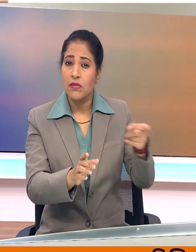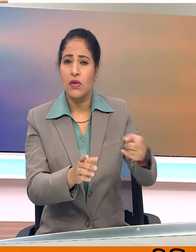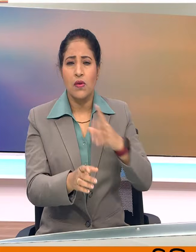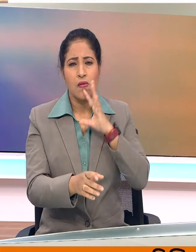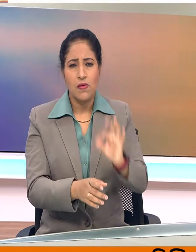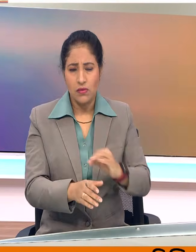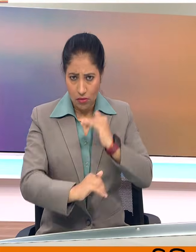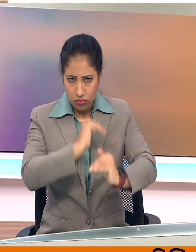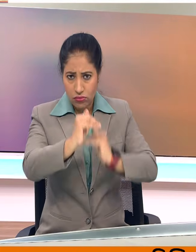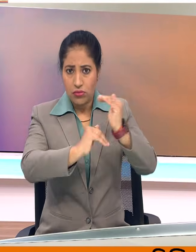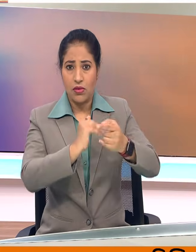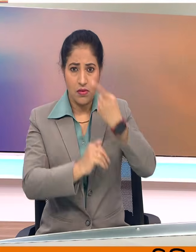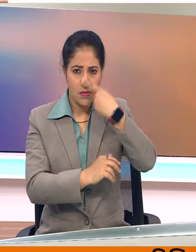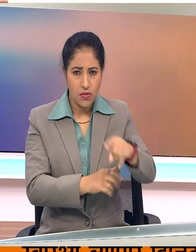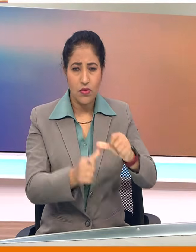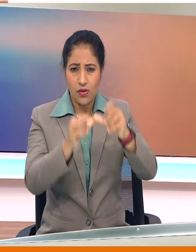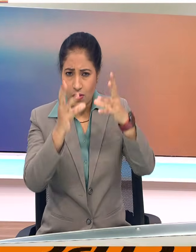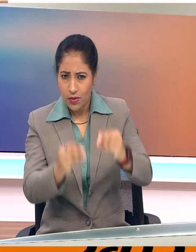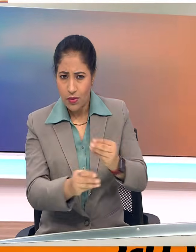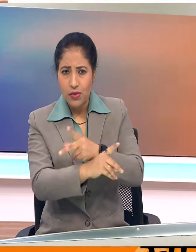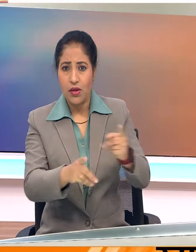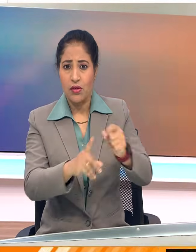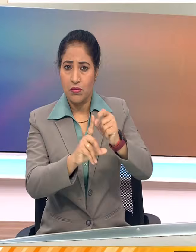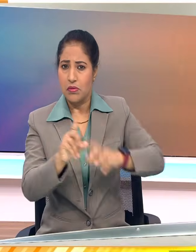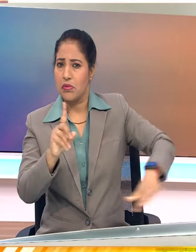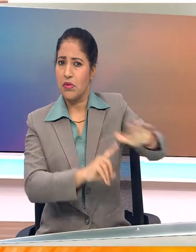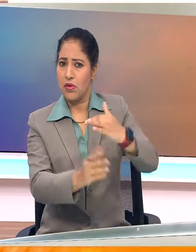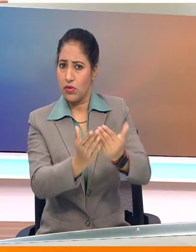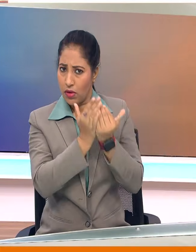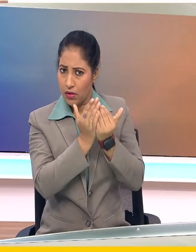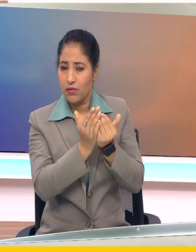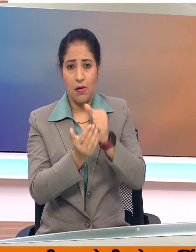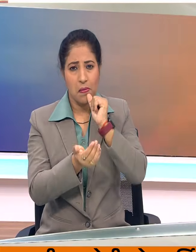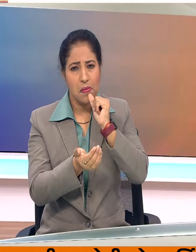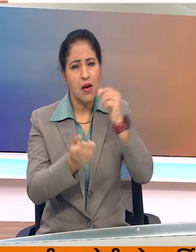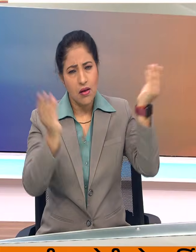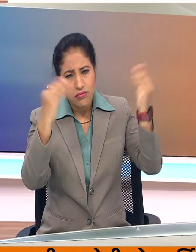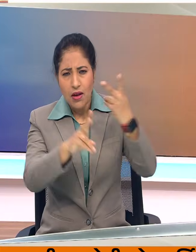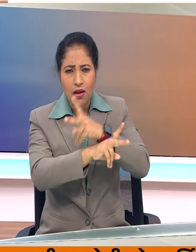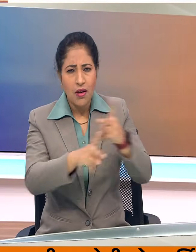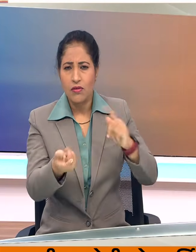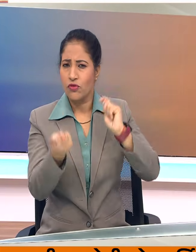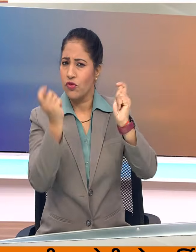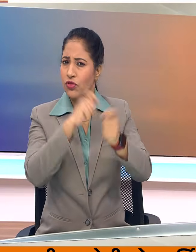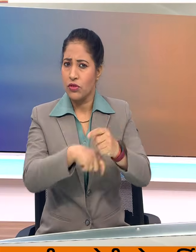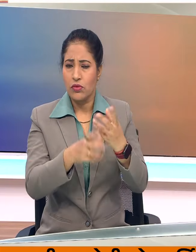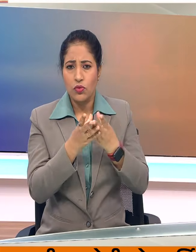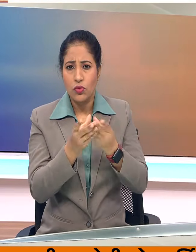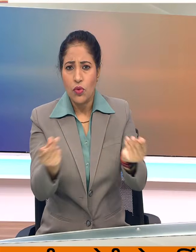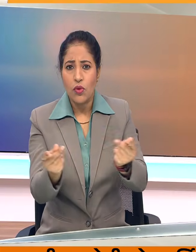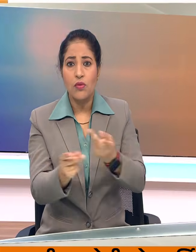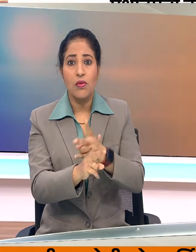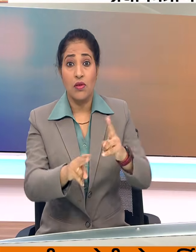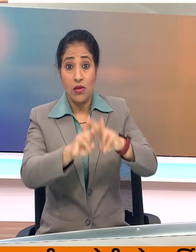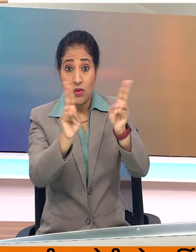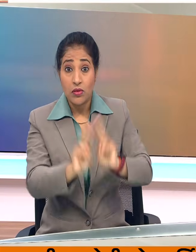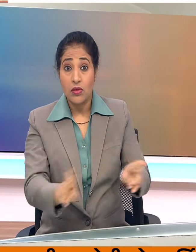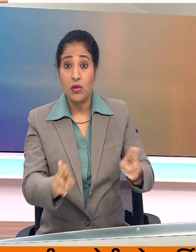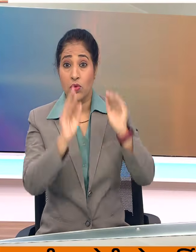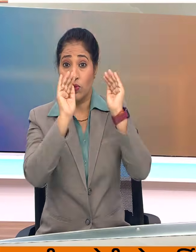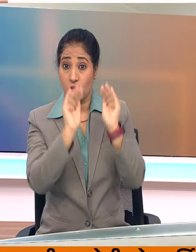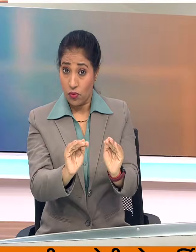सतत विकास, ब्लू इकोनॉमी, पर्यावरण संरक्षण, जलवायु परिवर्तन से निपटने,